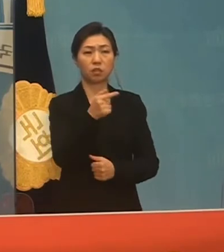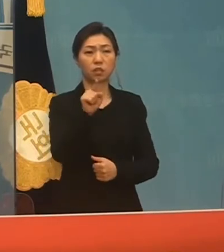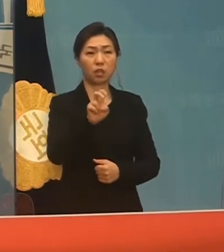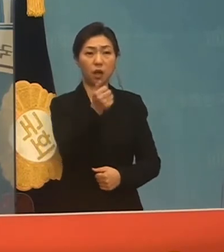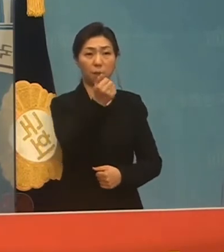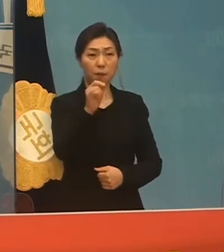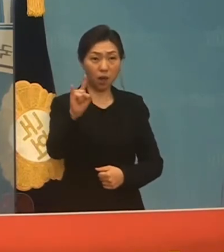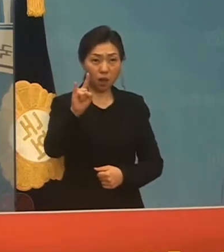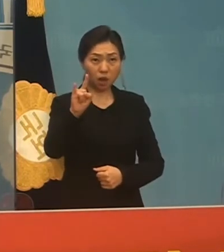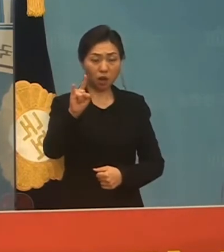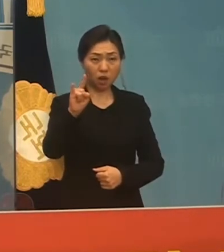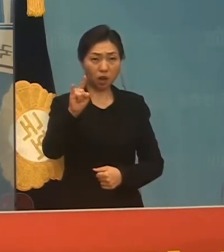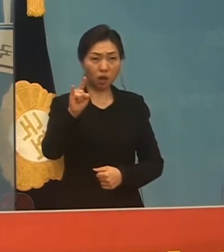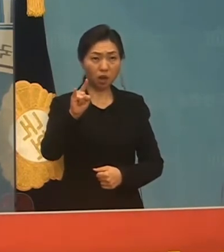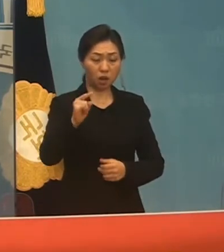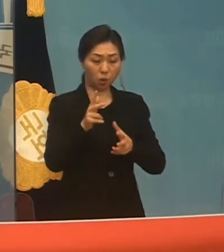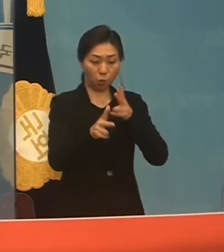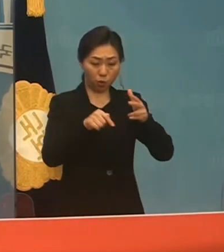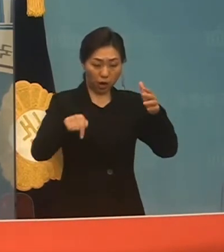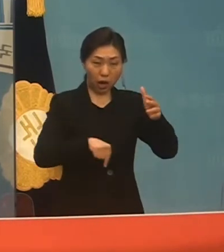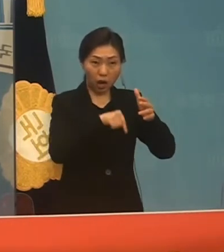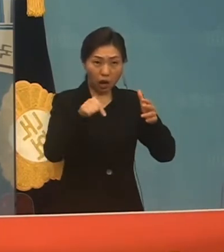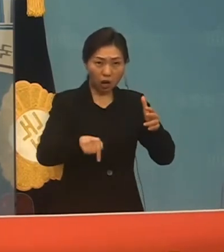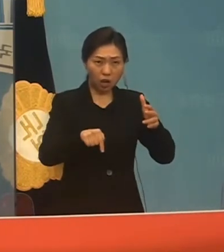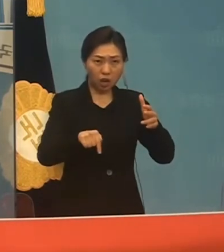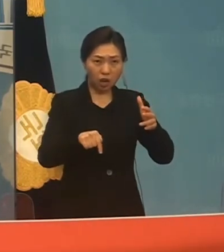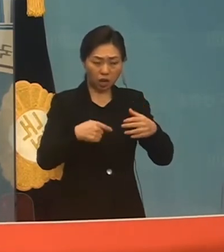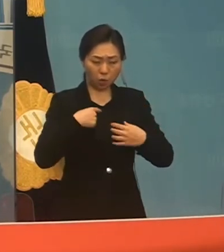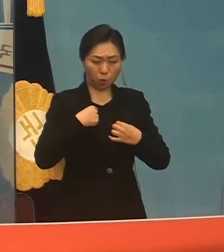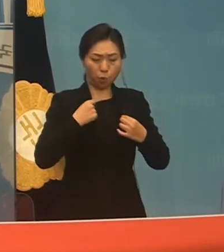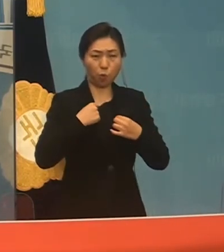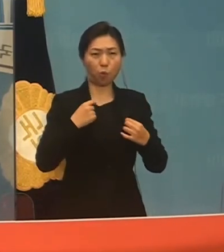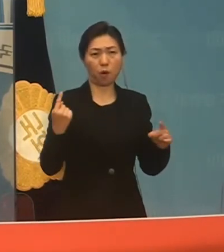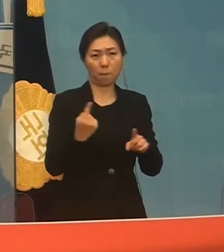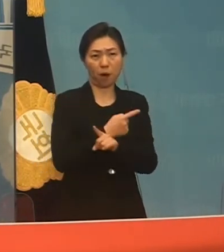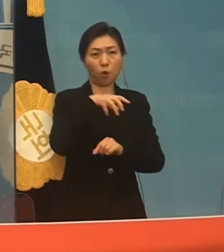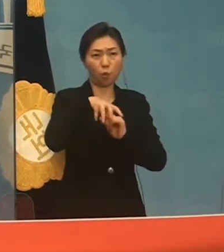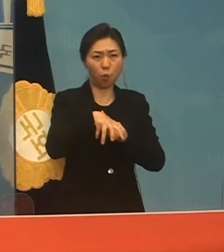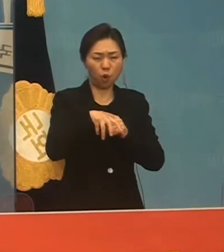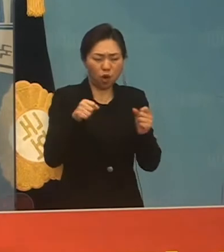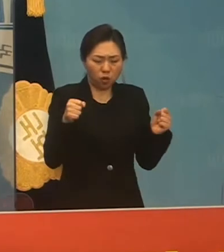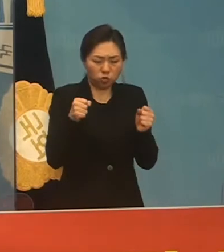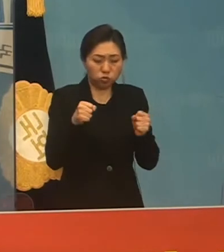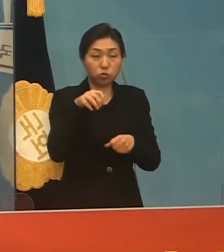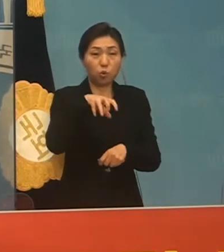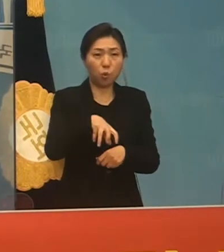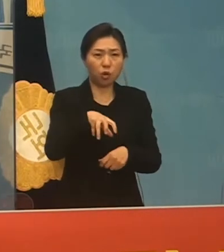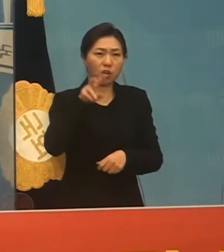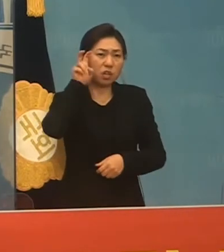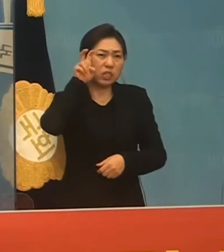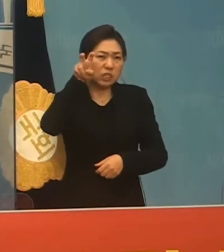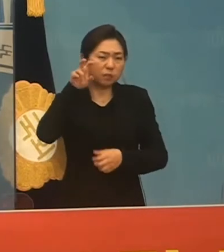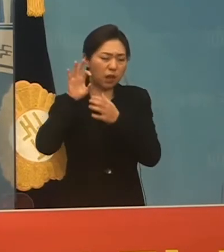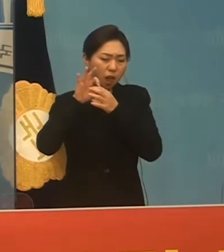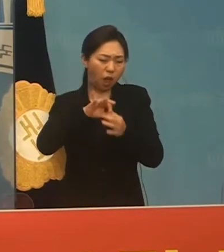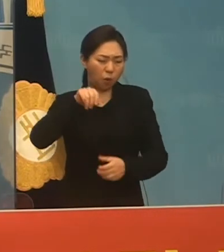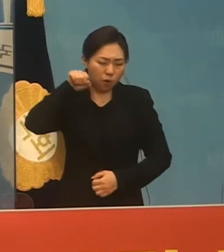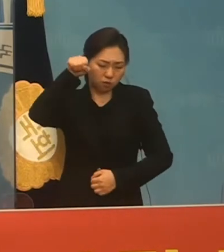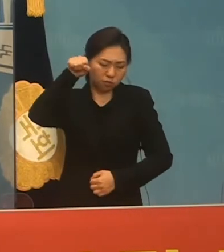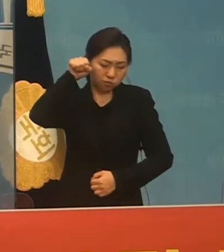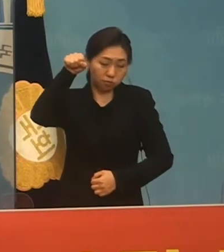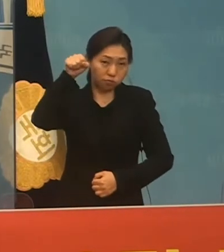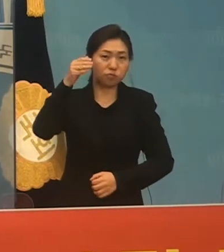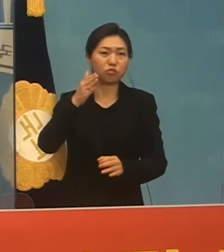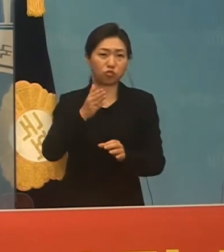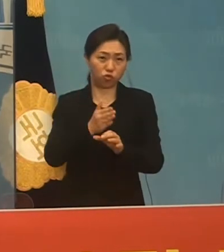내에 탈의실에서 차디찬 바닥에서 오늘로 20일째 생과